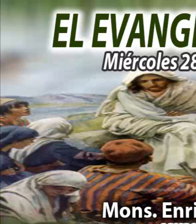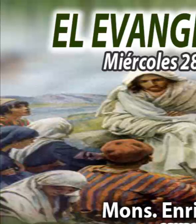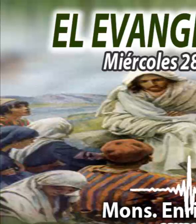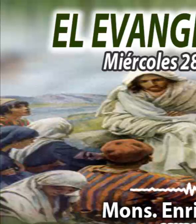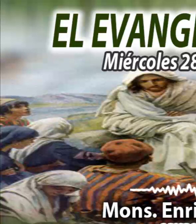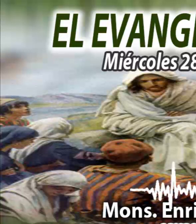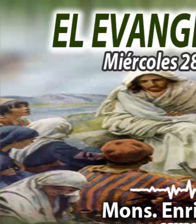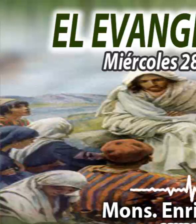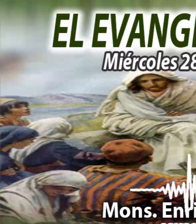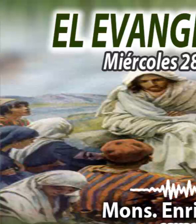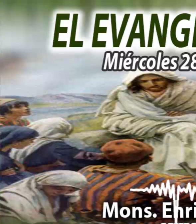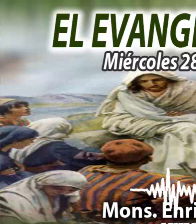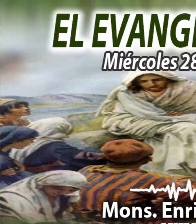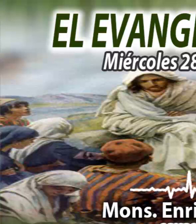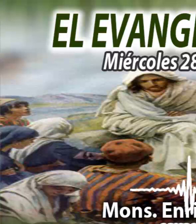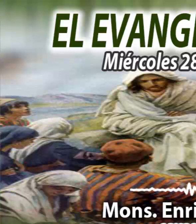de esperanza.